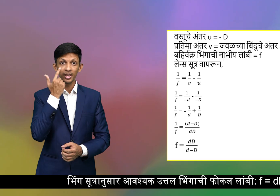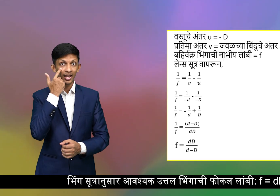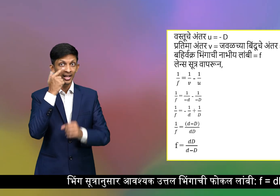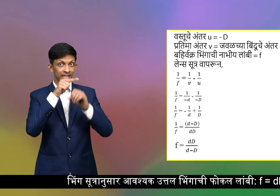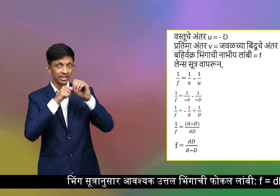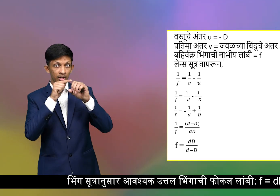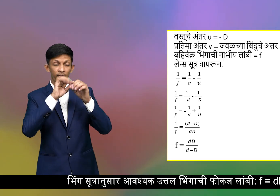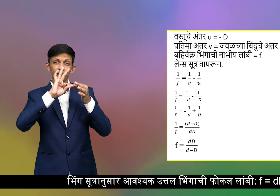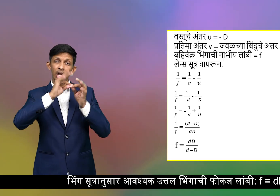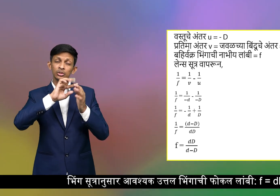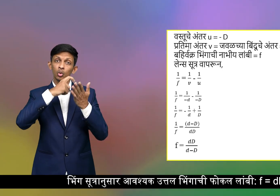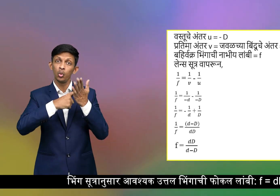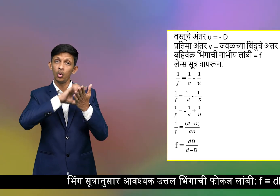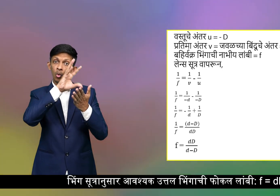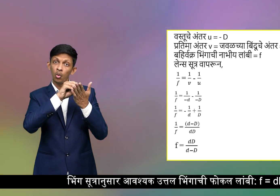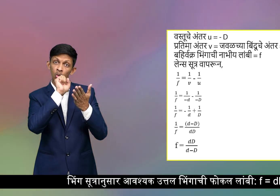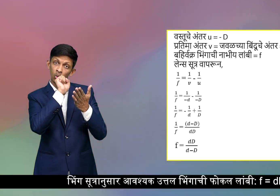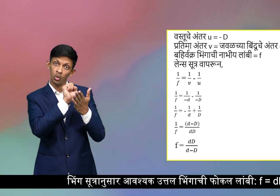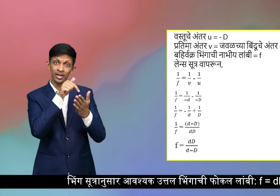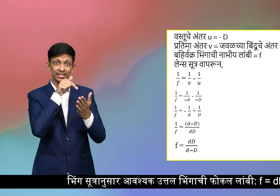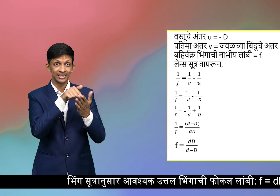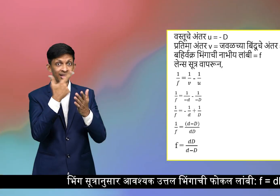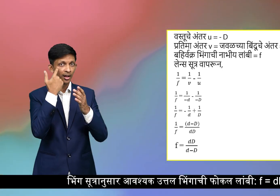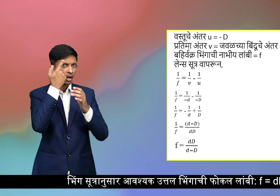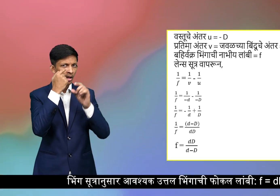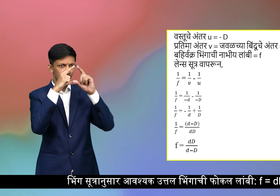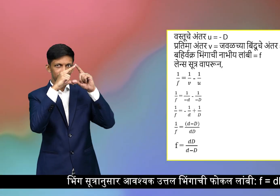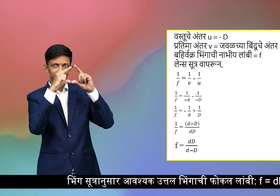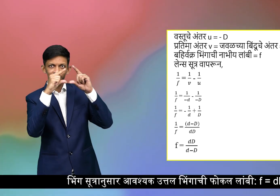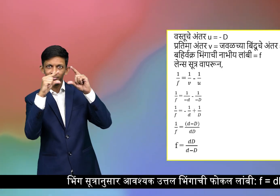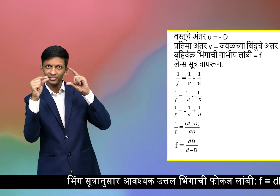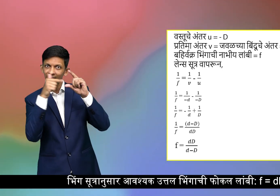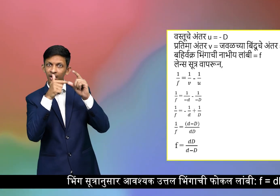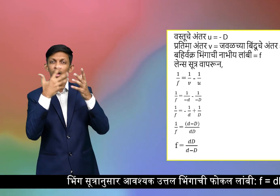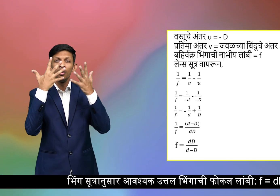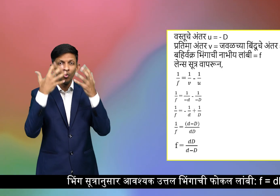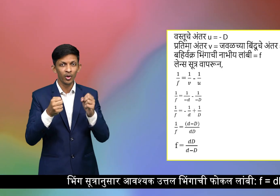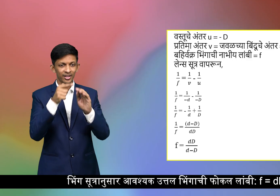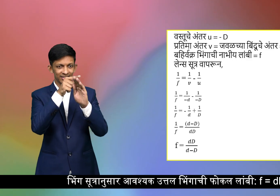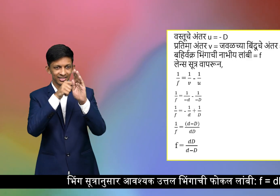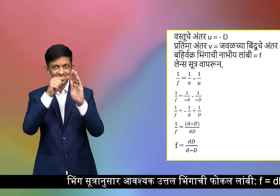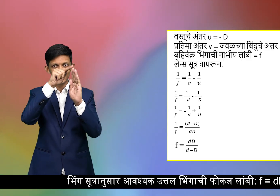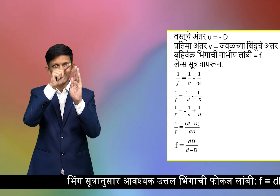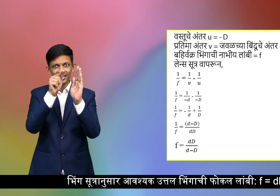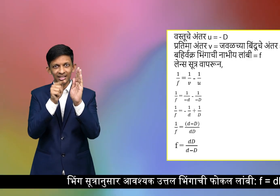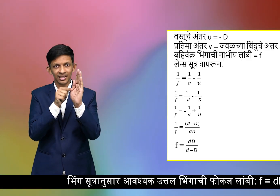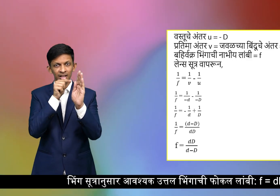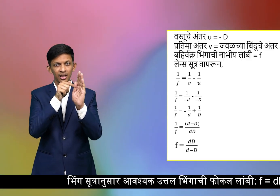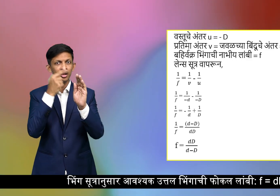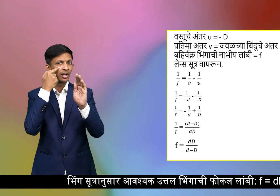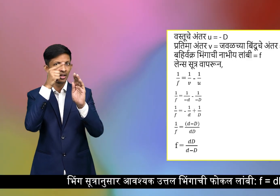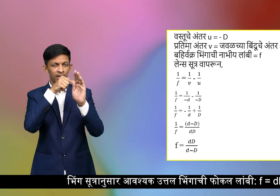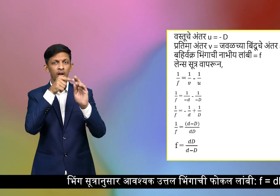भिंग सूत्रानुसार आवश्यक उत्तल भिंगाची फोकल लांबी F बरोबर D.